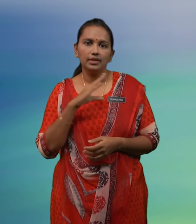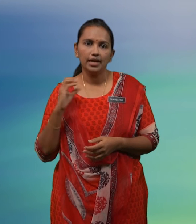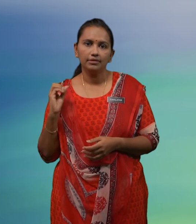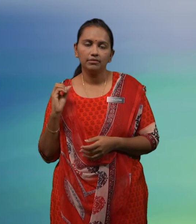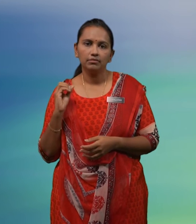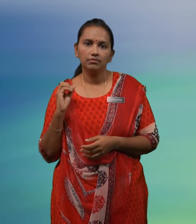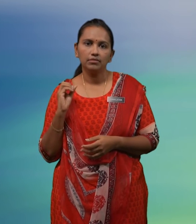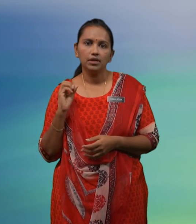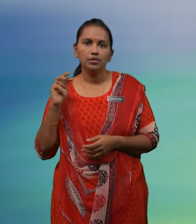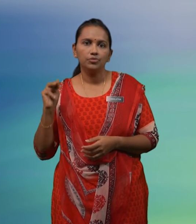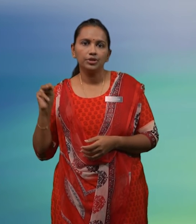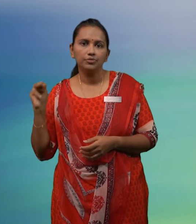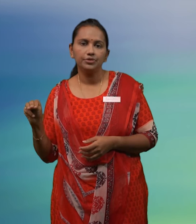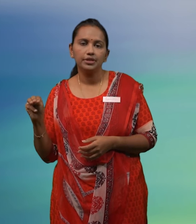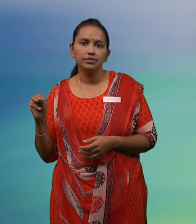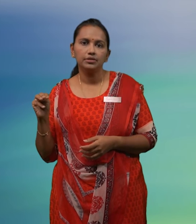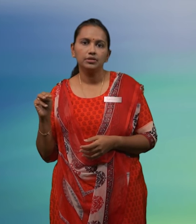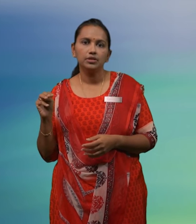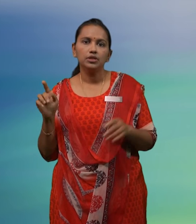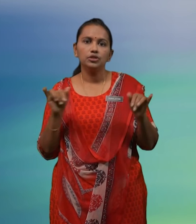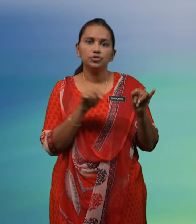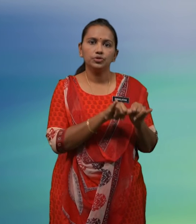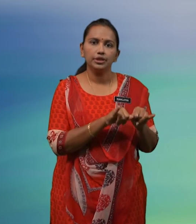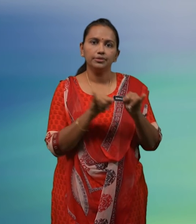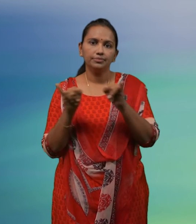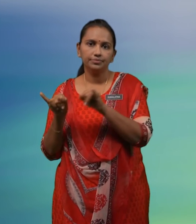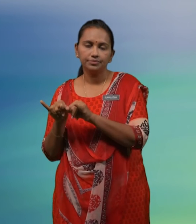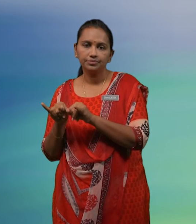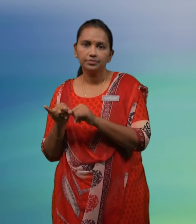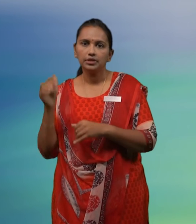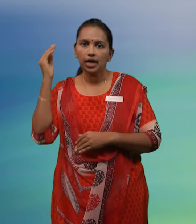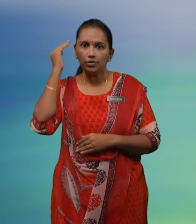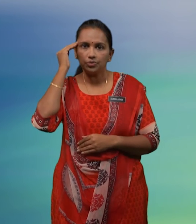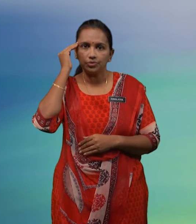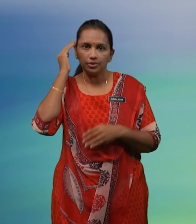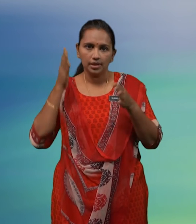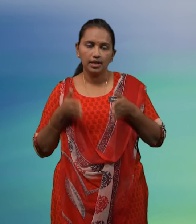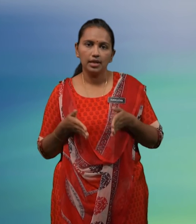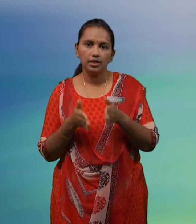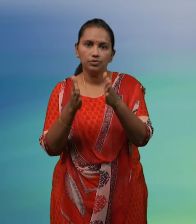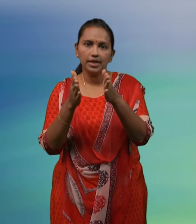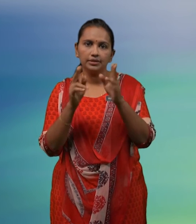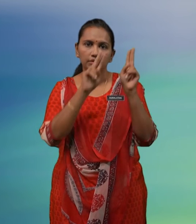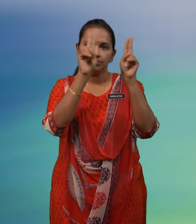Dan murid-murid juga tahu laluan